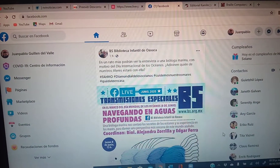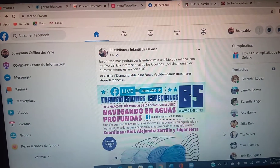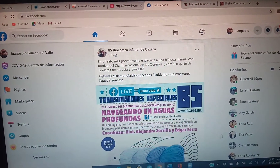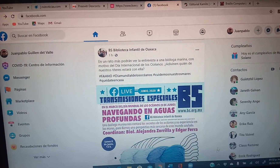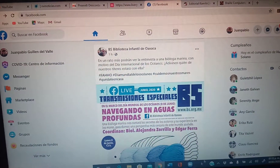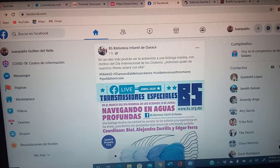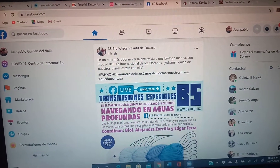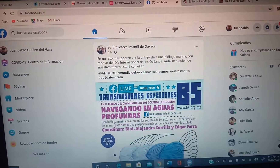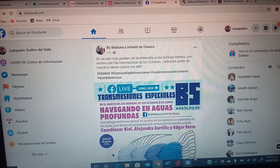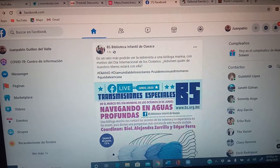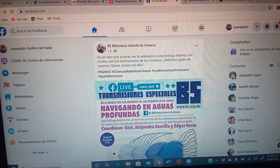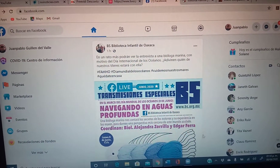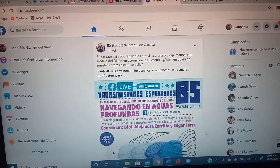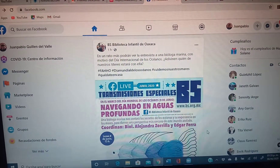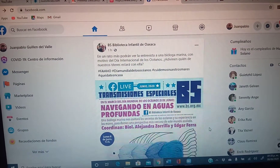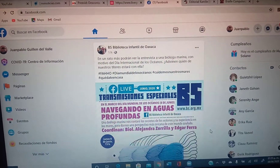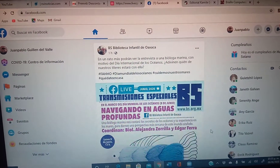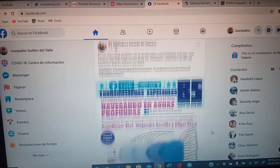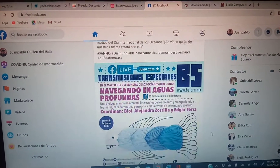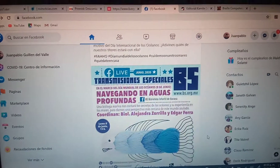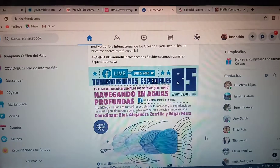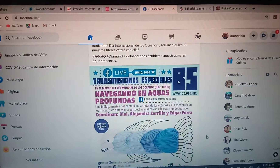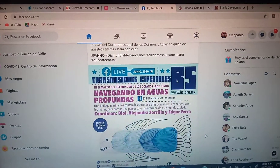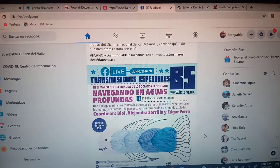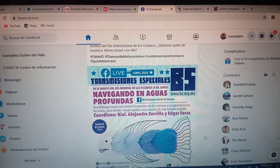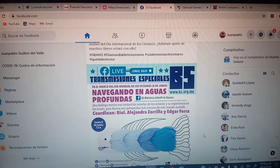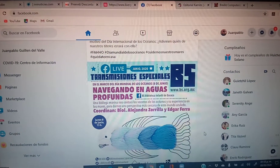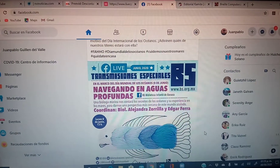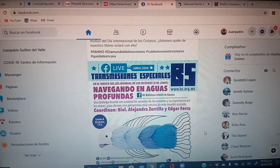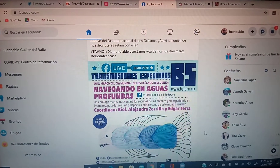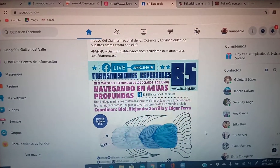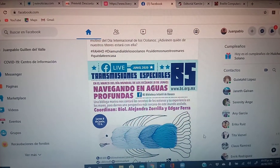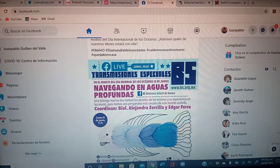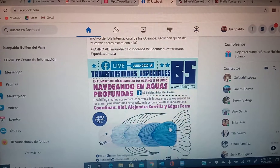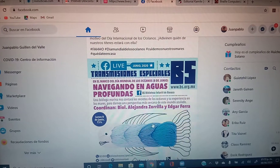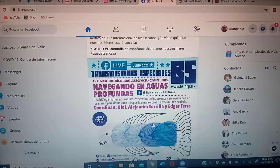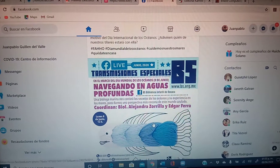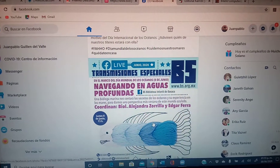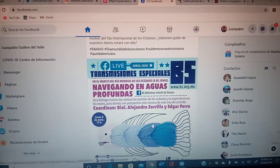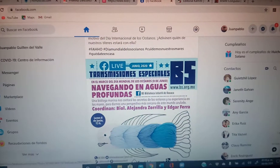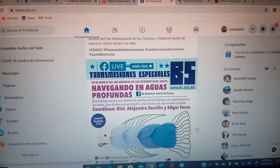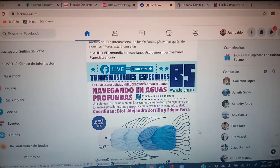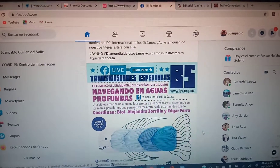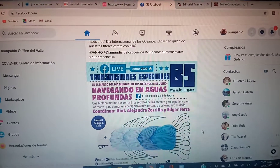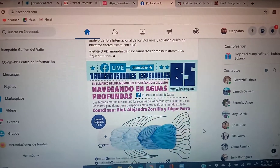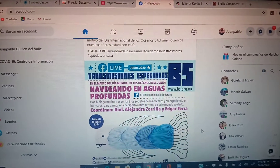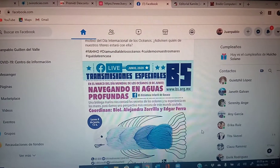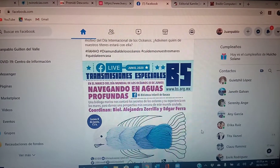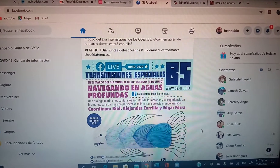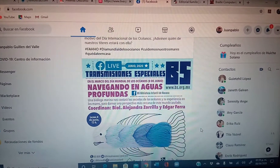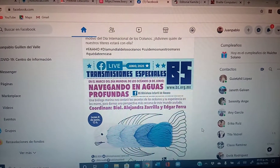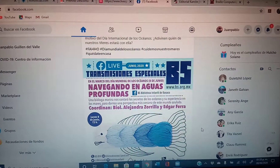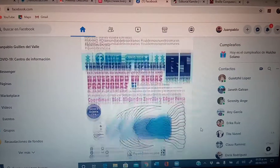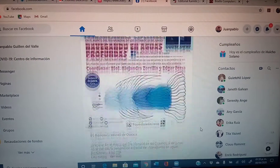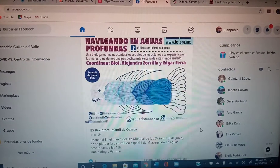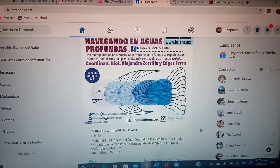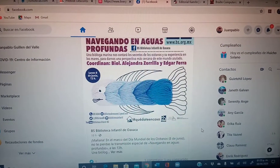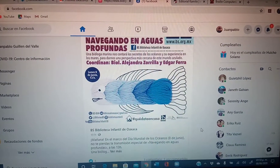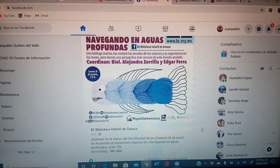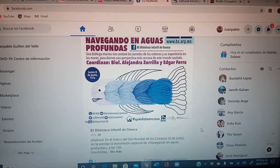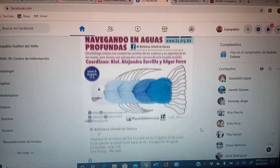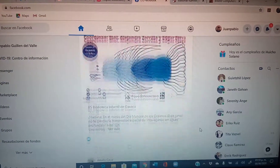Tecnologías ¿Me escuchan? Sí. Sí, escuchan. Le habla José de Elizán. Lo que pasa es que